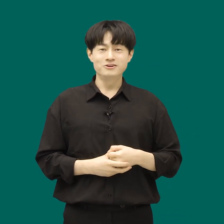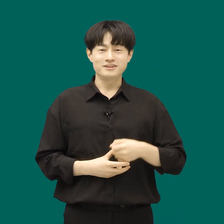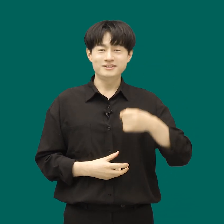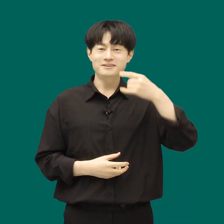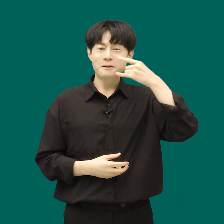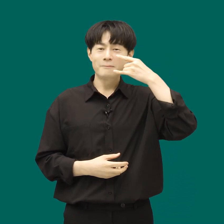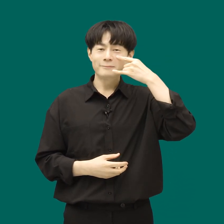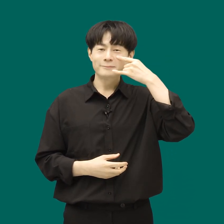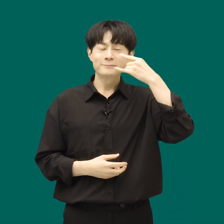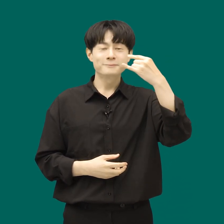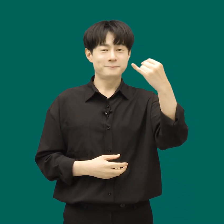어머니,